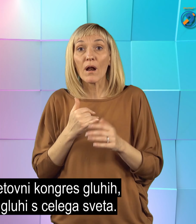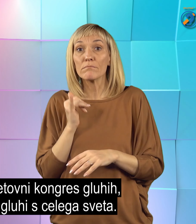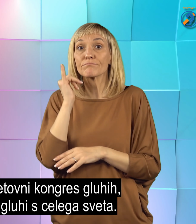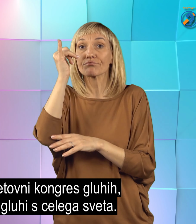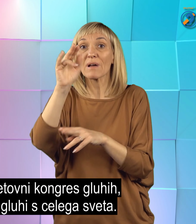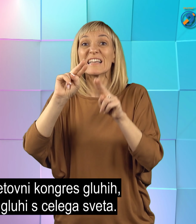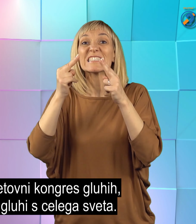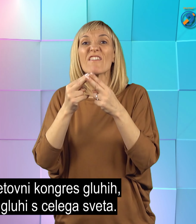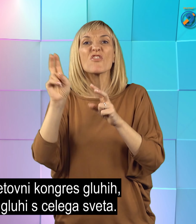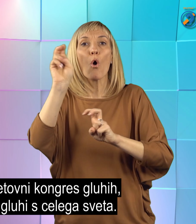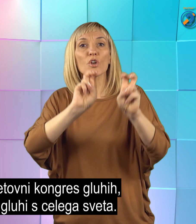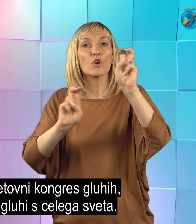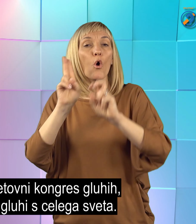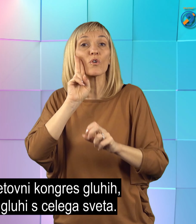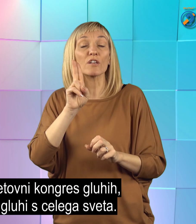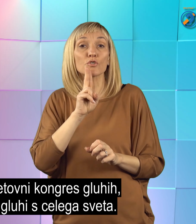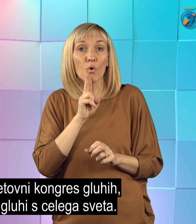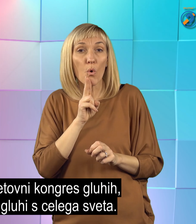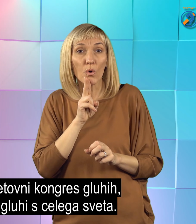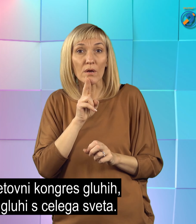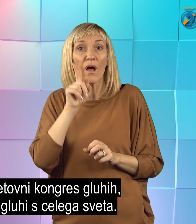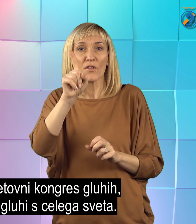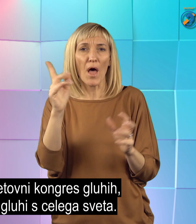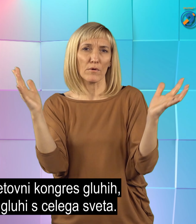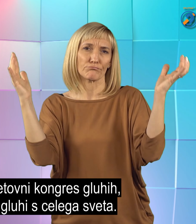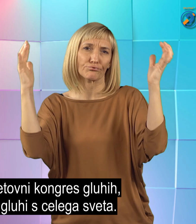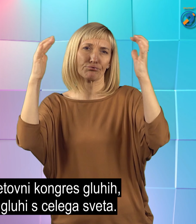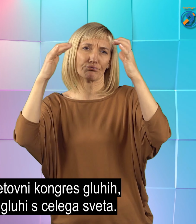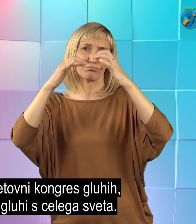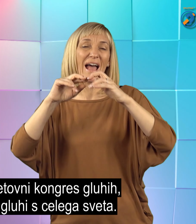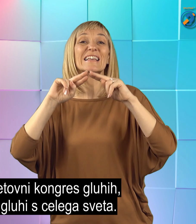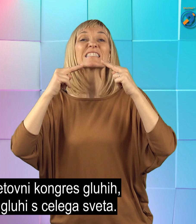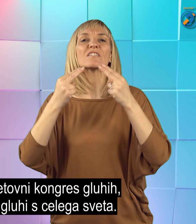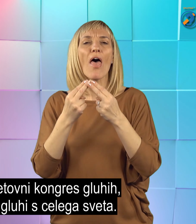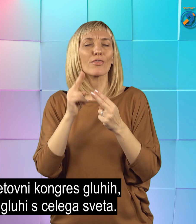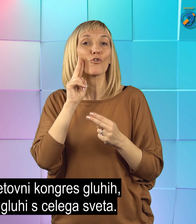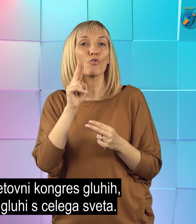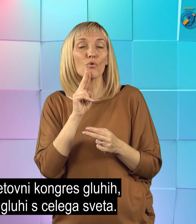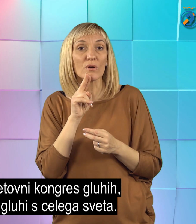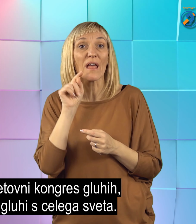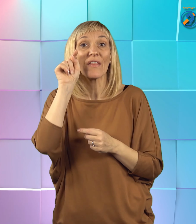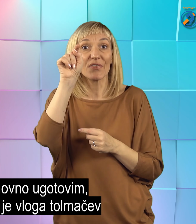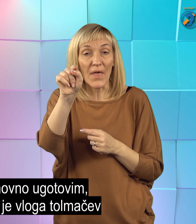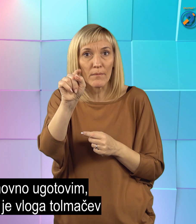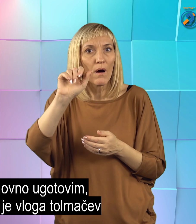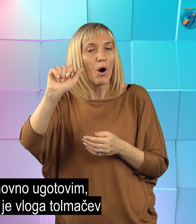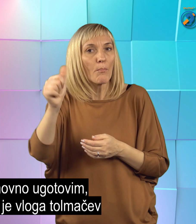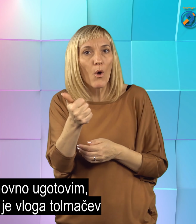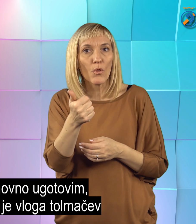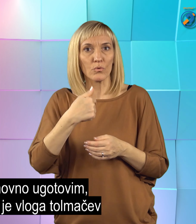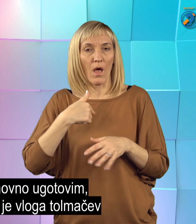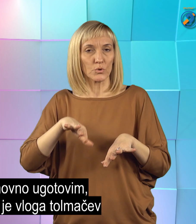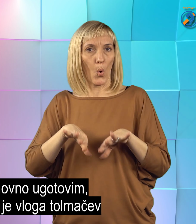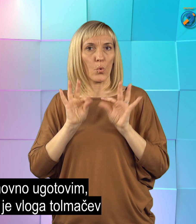na svetovni kongres gluhih, kjer se združijo gluhi iz celega sveta. In tam ponovno ugotovim,